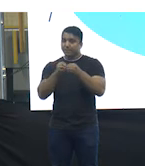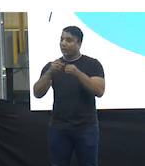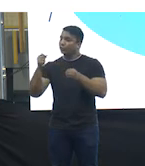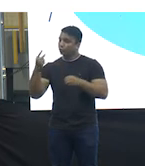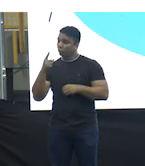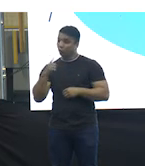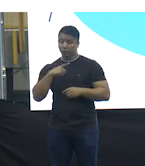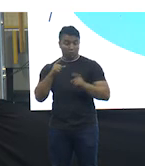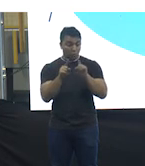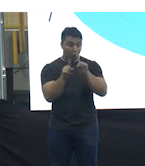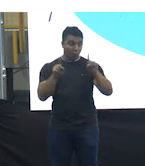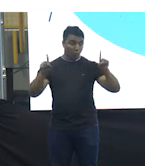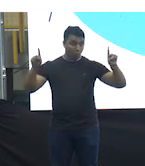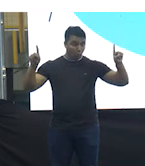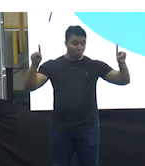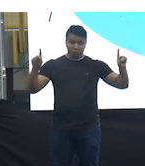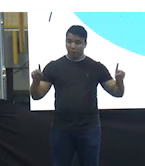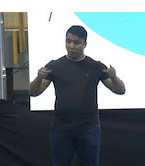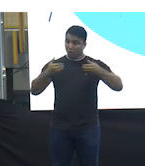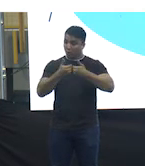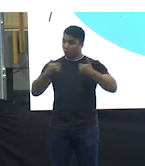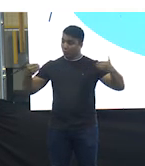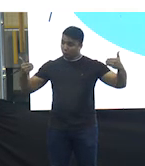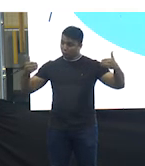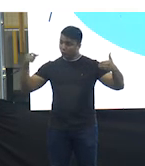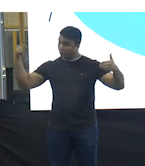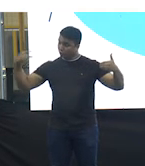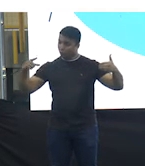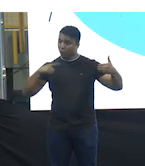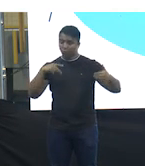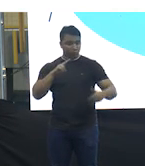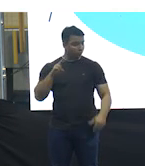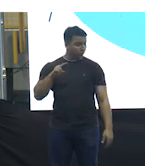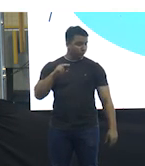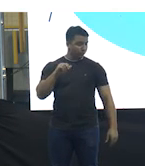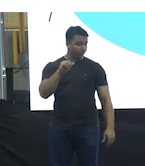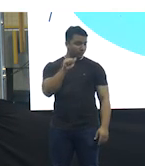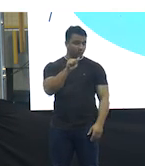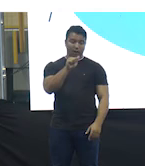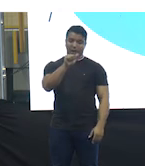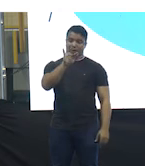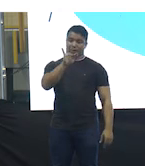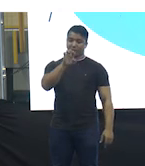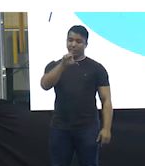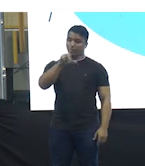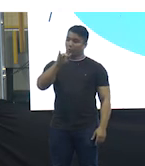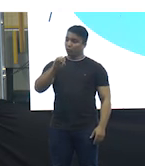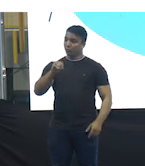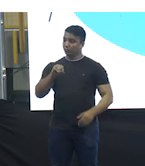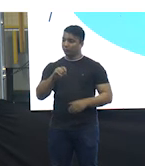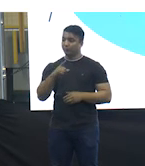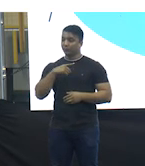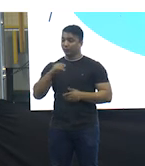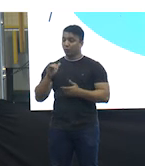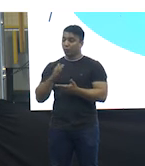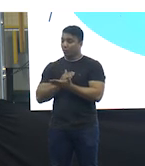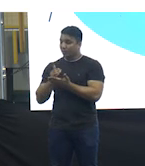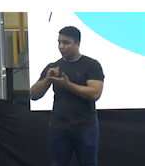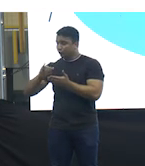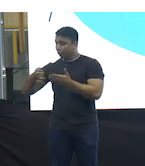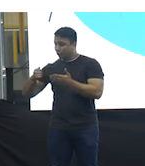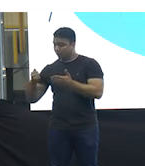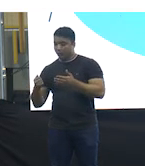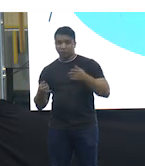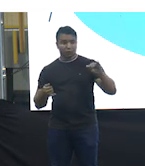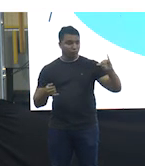O oposto, quando o Sol está mais afastado, é o afélio. Então, o periélio ocorre em janeiro, o